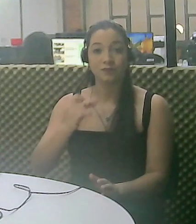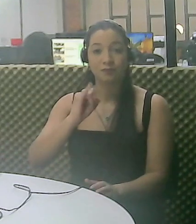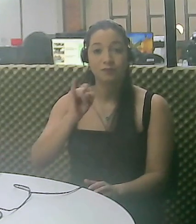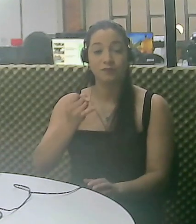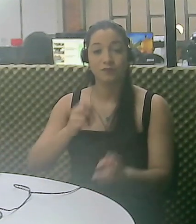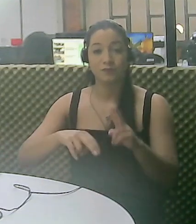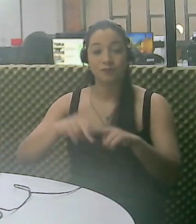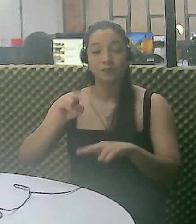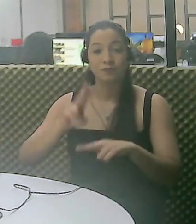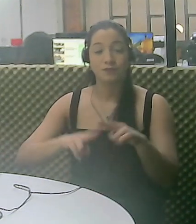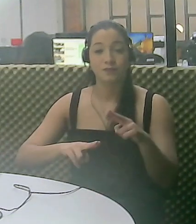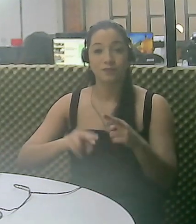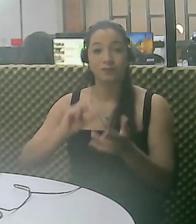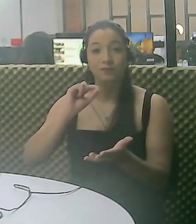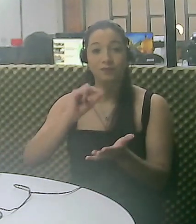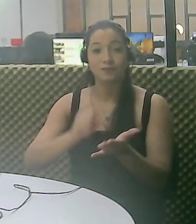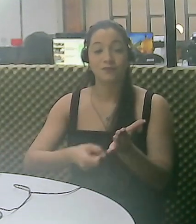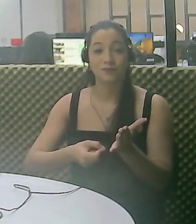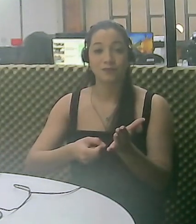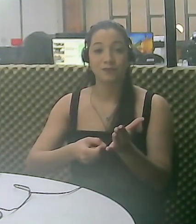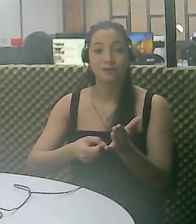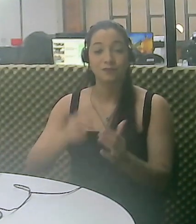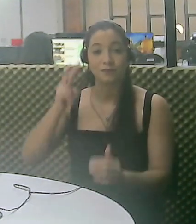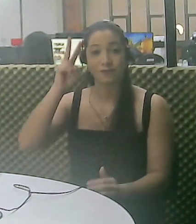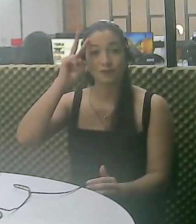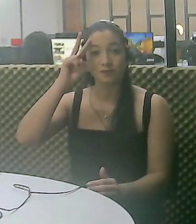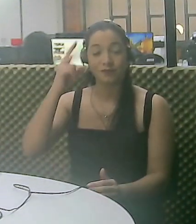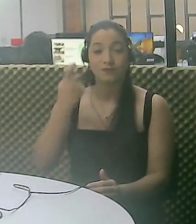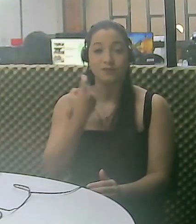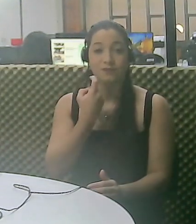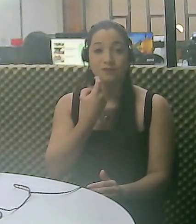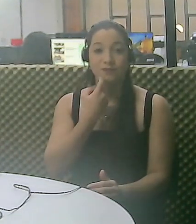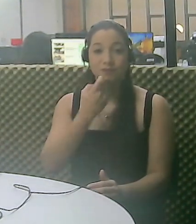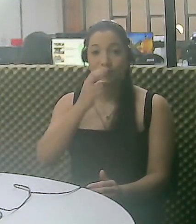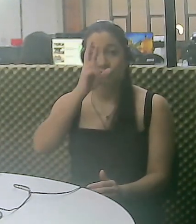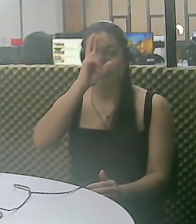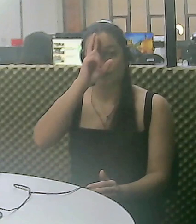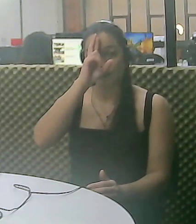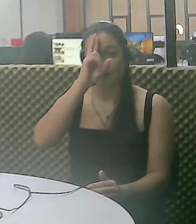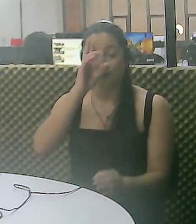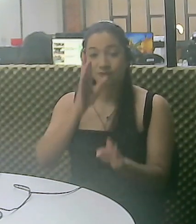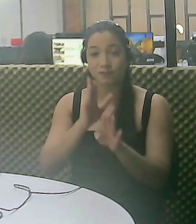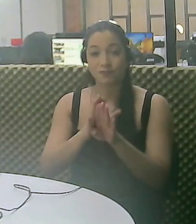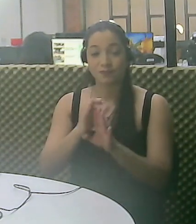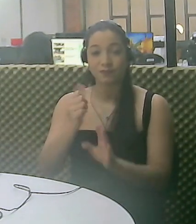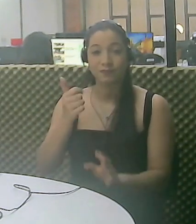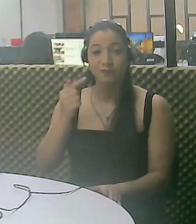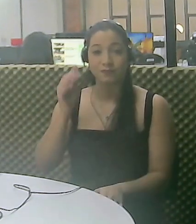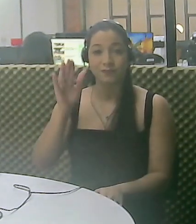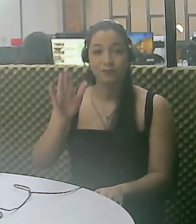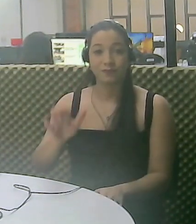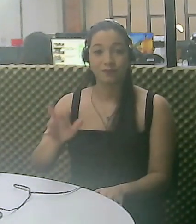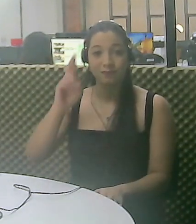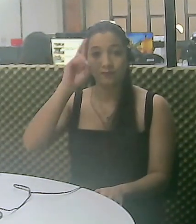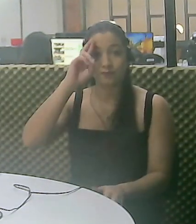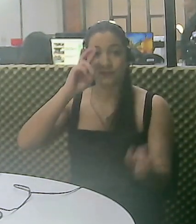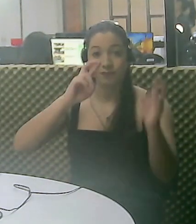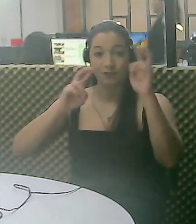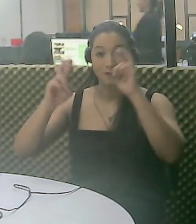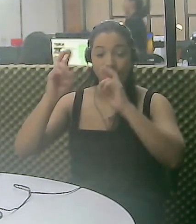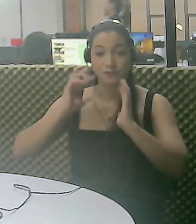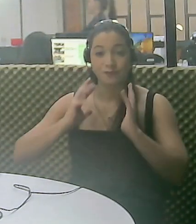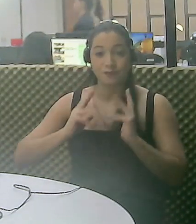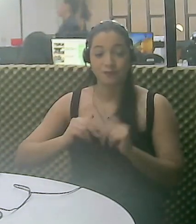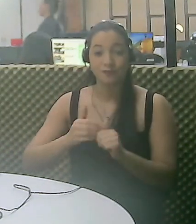junho. As inscrições podem ser feitas de segunda a sexta-feira, do meio-dia às 5 da tarde, na Diretoria de Fiscalização de